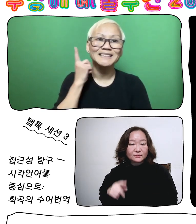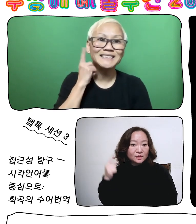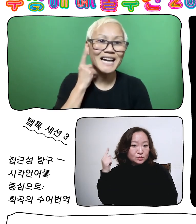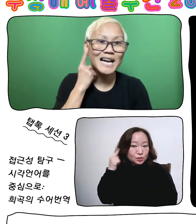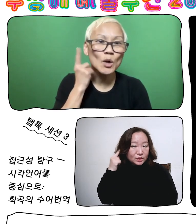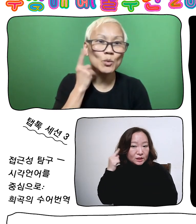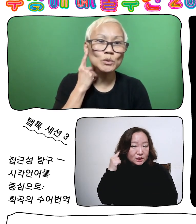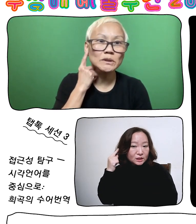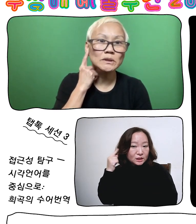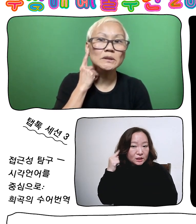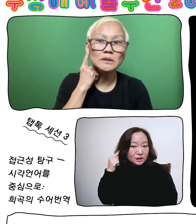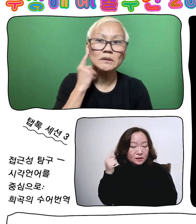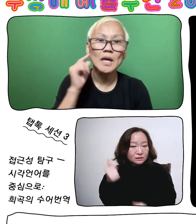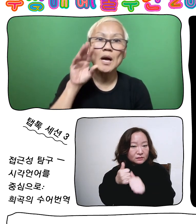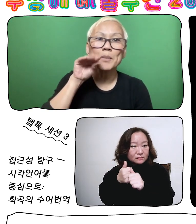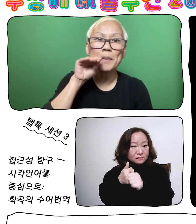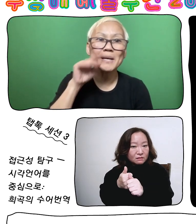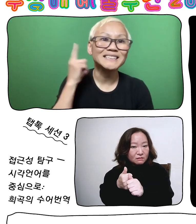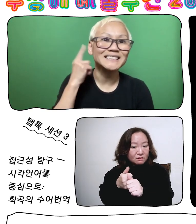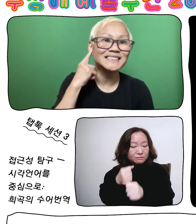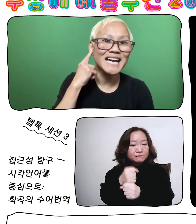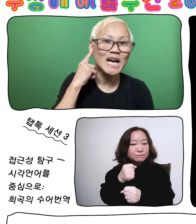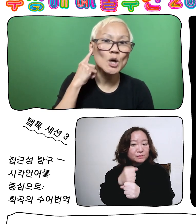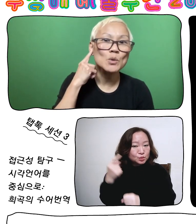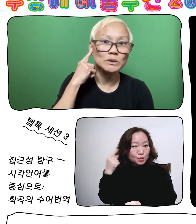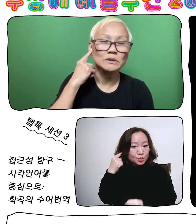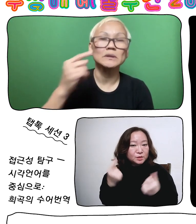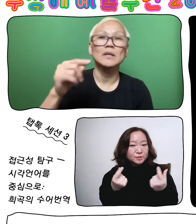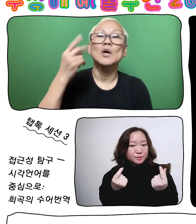이번엔 동일음, 운율의 요소입니다.